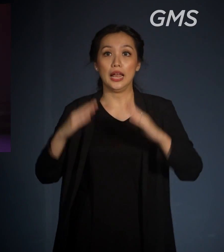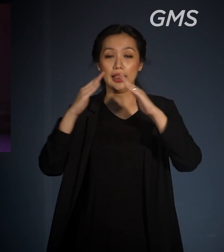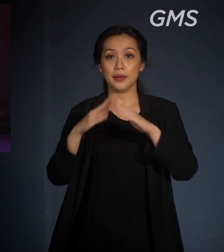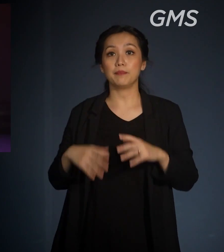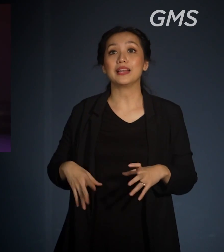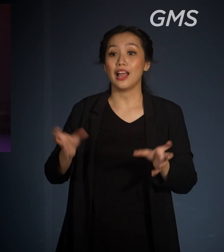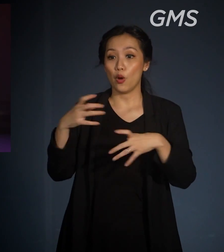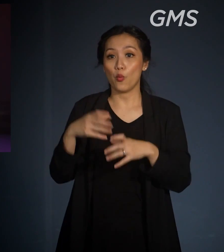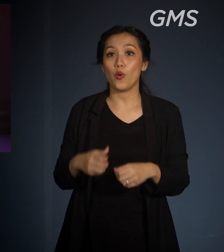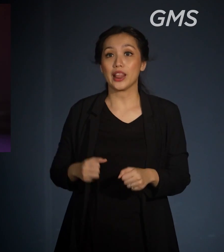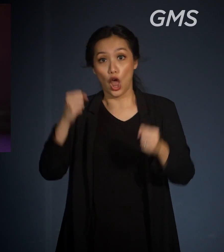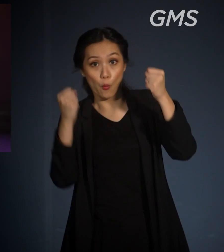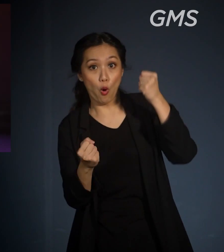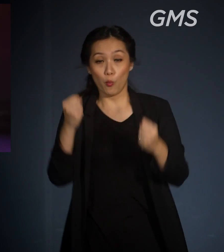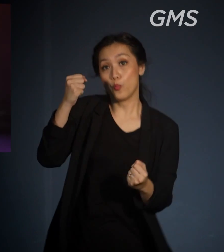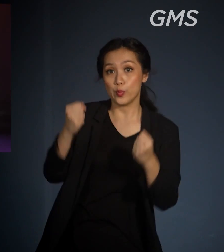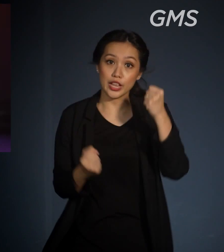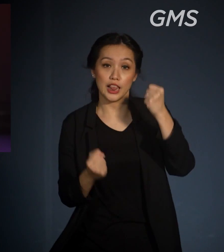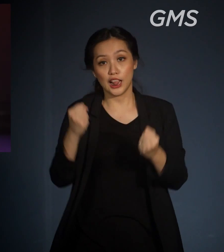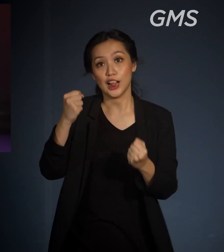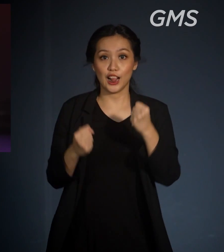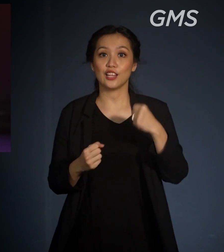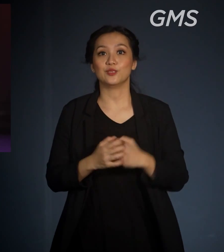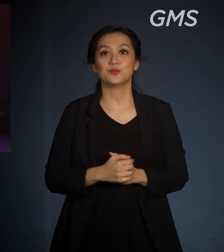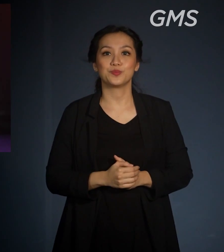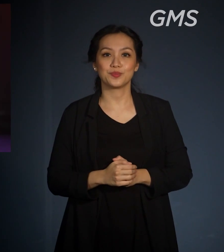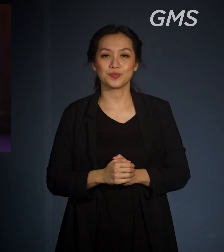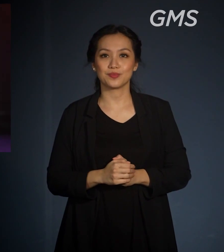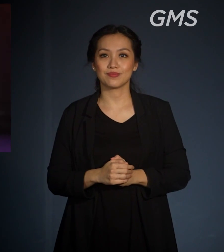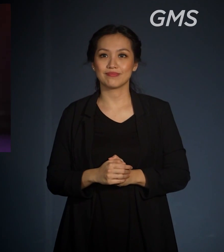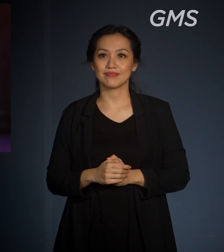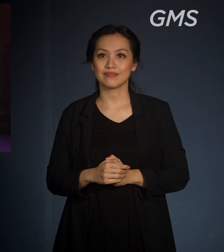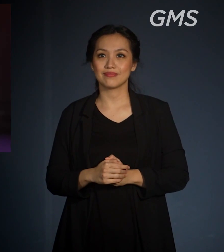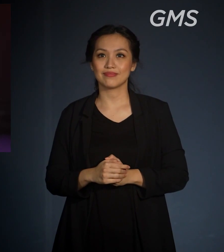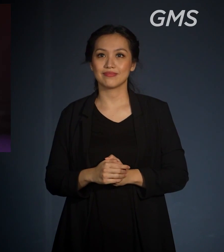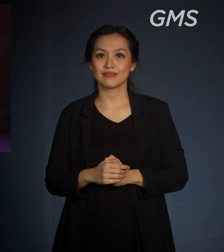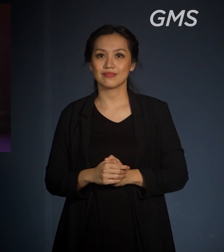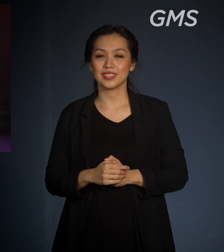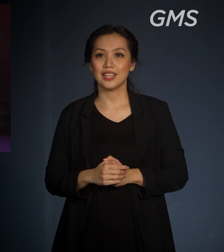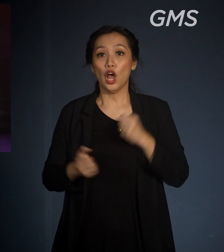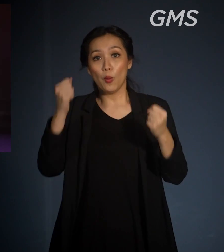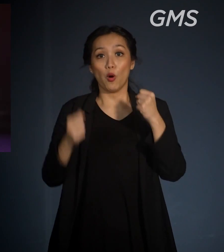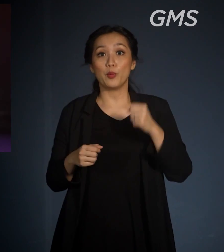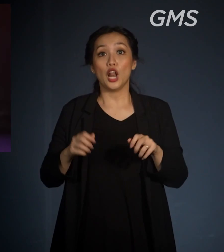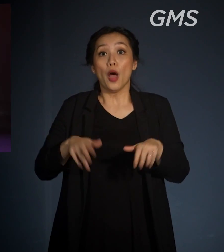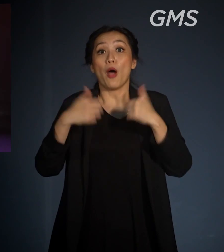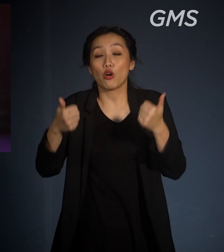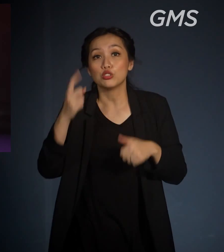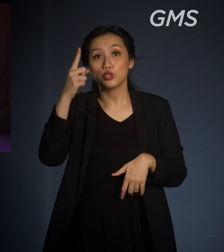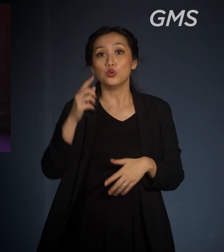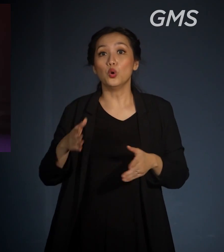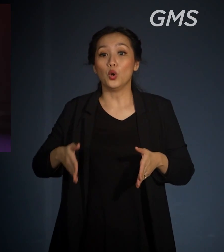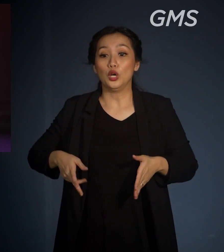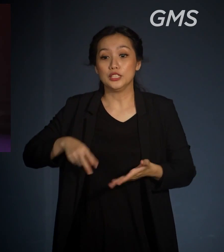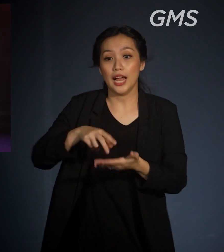menciptakan mobil sport itu dengan jalan di aspal. Sementara ada pabrik